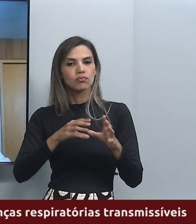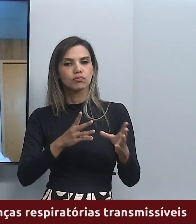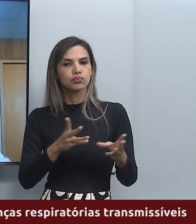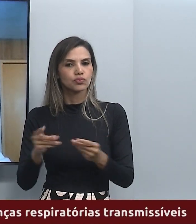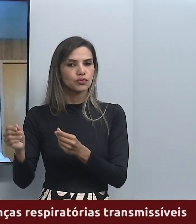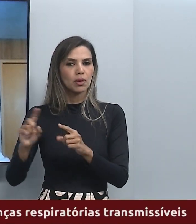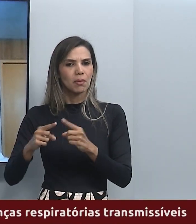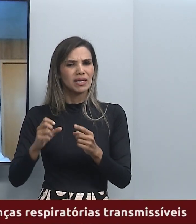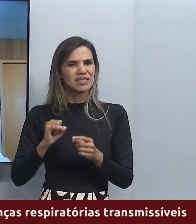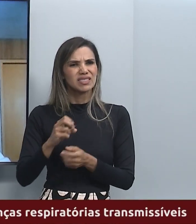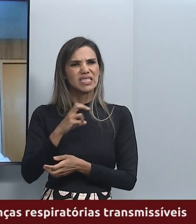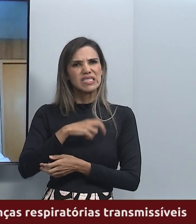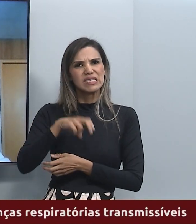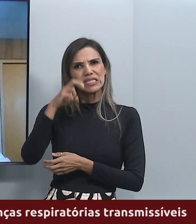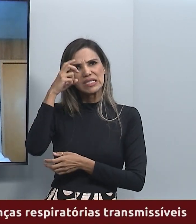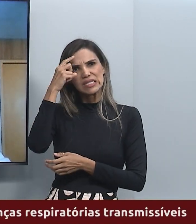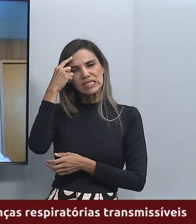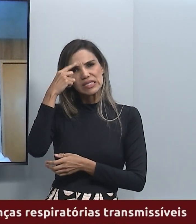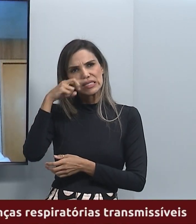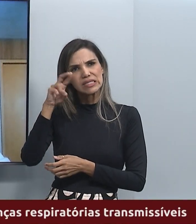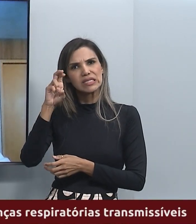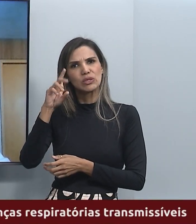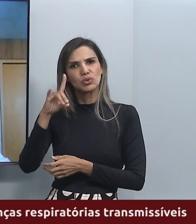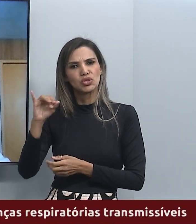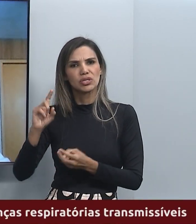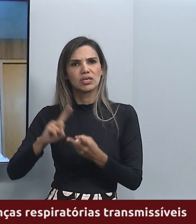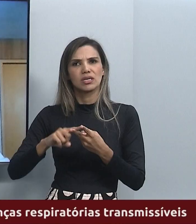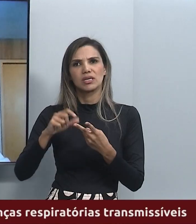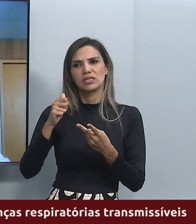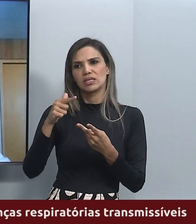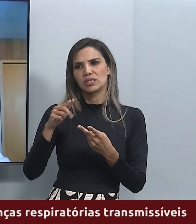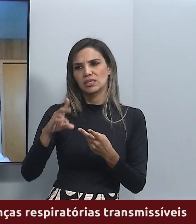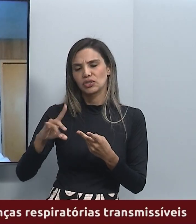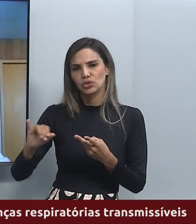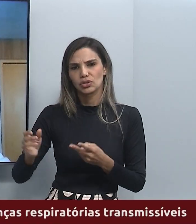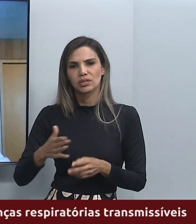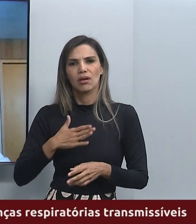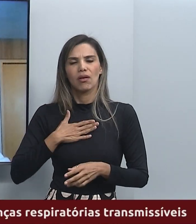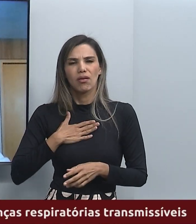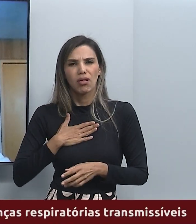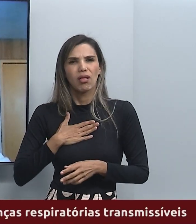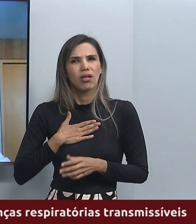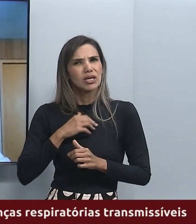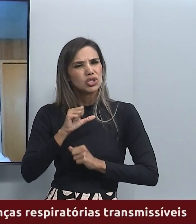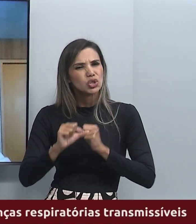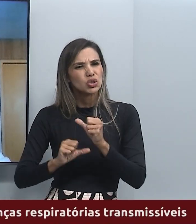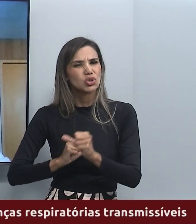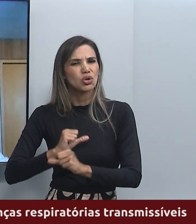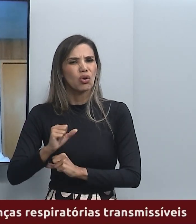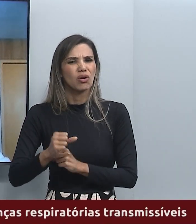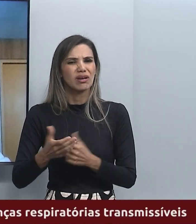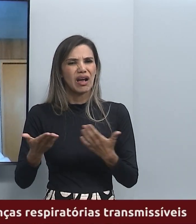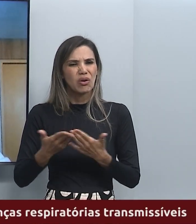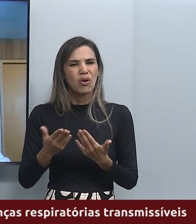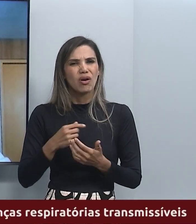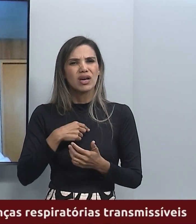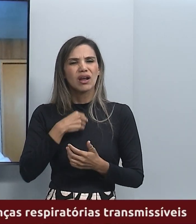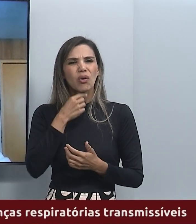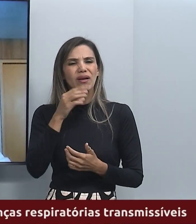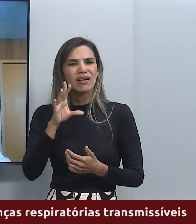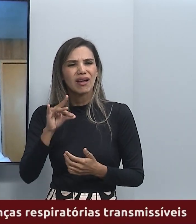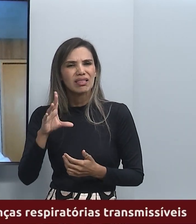de 5, 7 dias, ou a tosse muda de aspecto, ela passa a ter uma expectoração mais